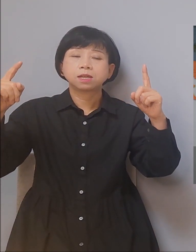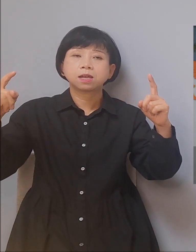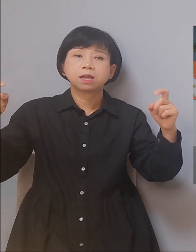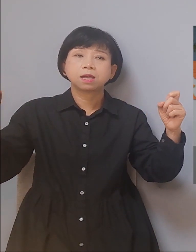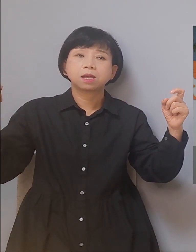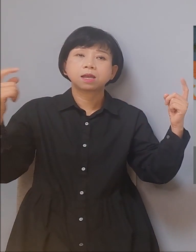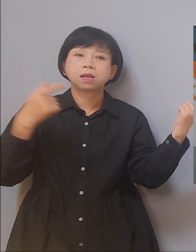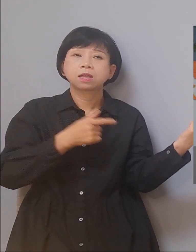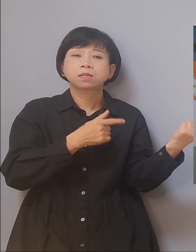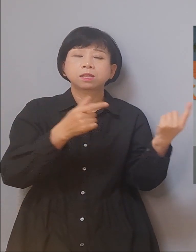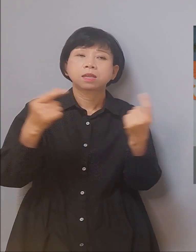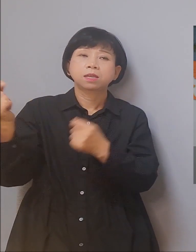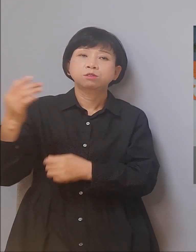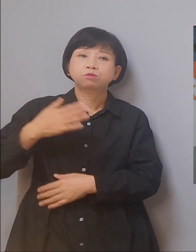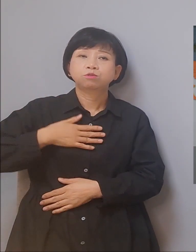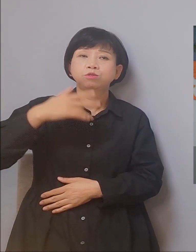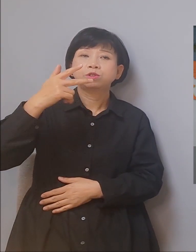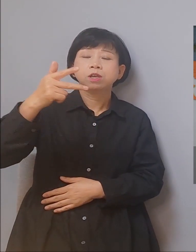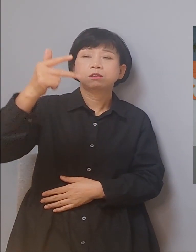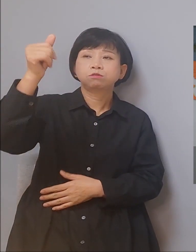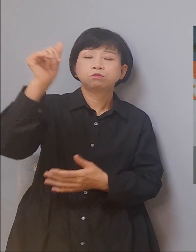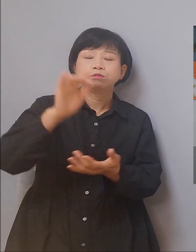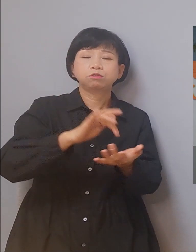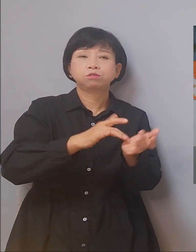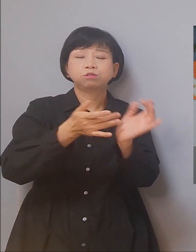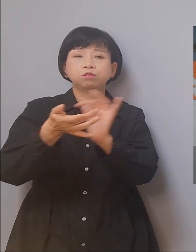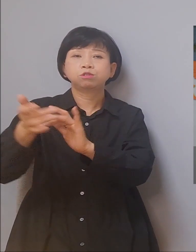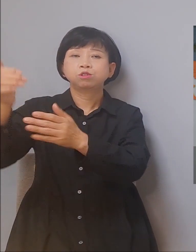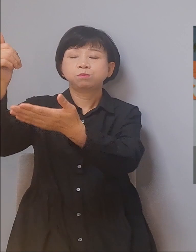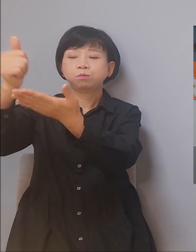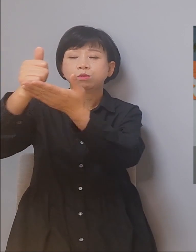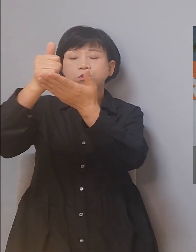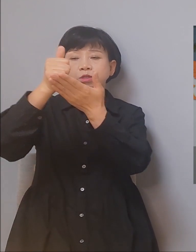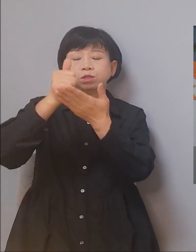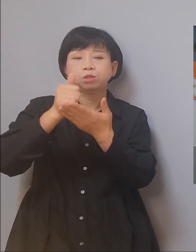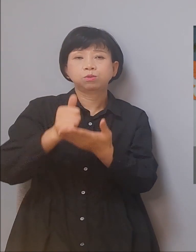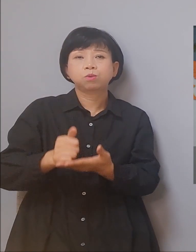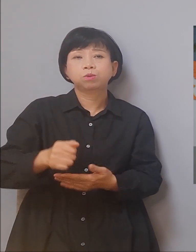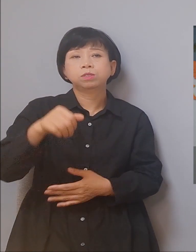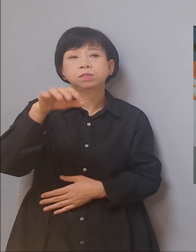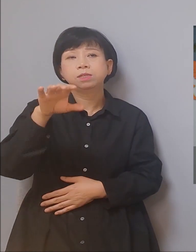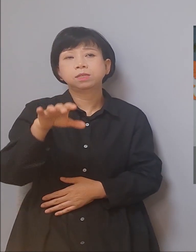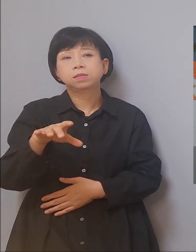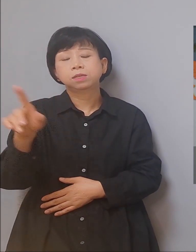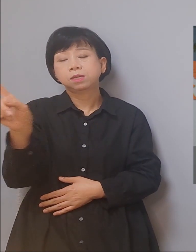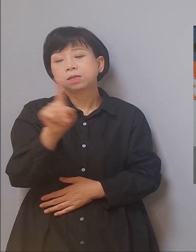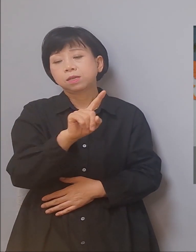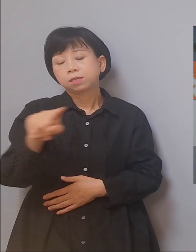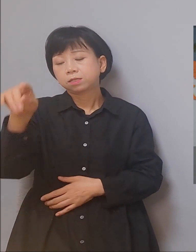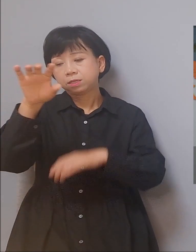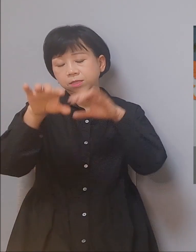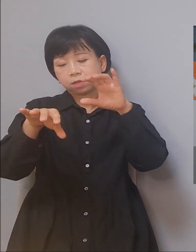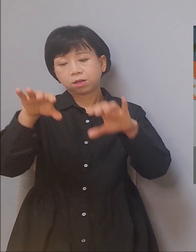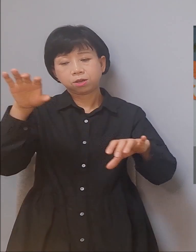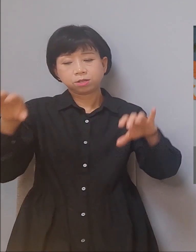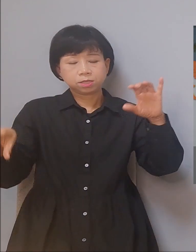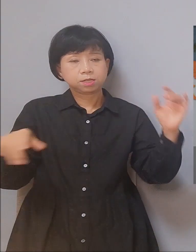궁궐이나 내 주 예수 계신 곳이